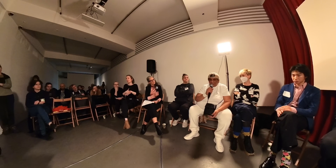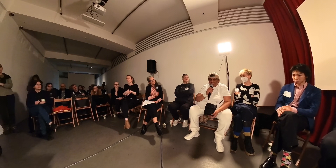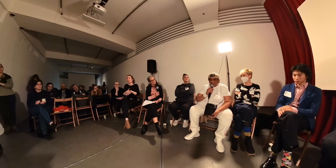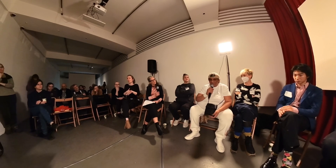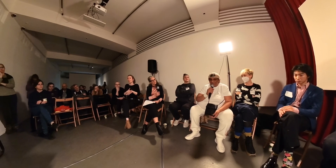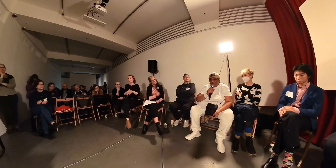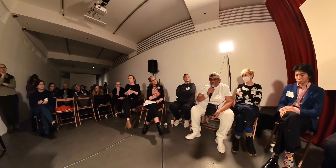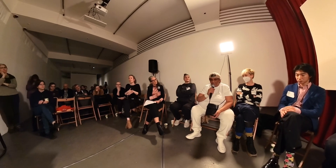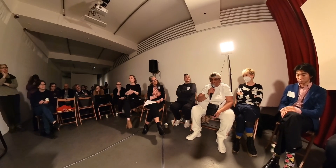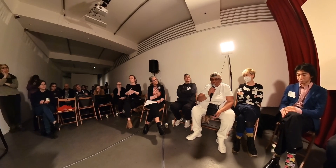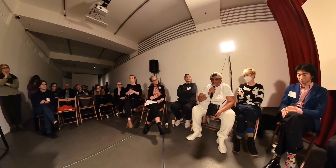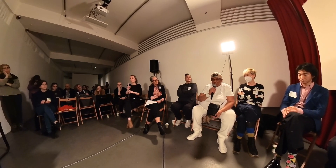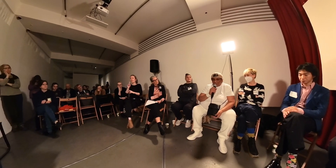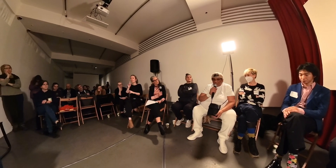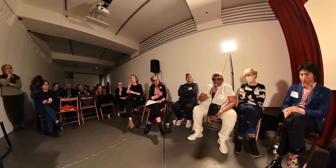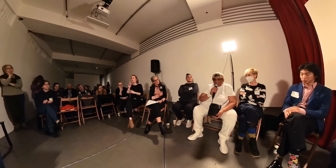a hlavně